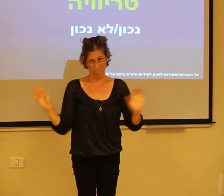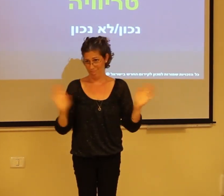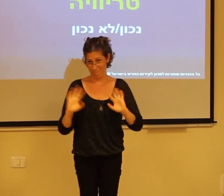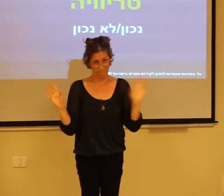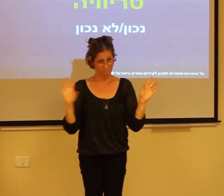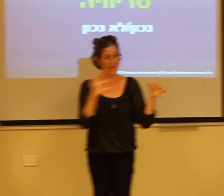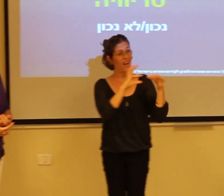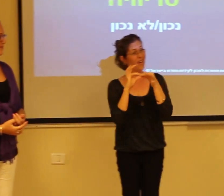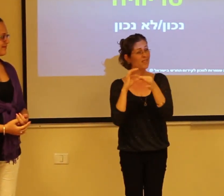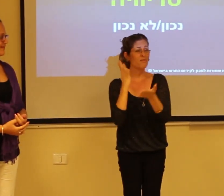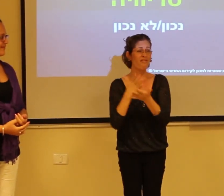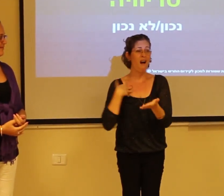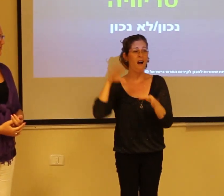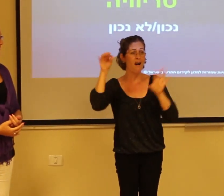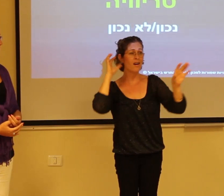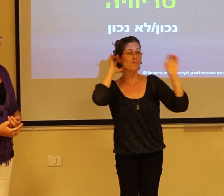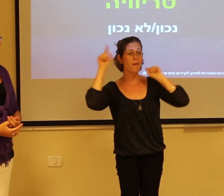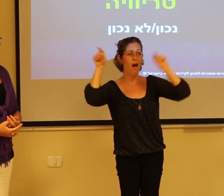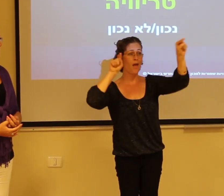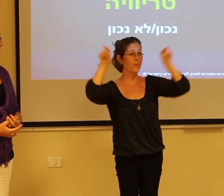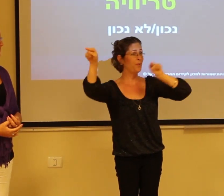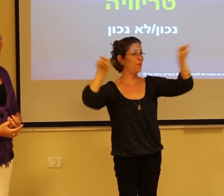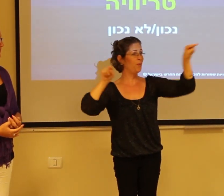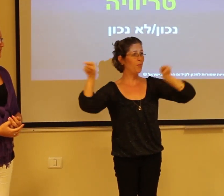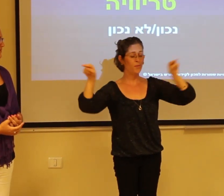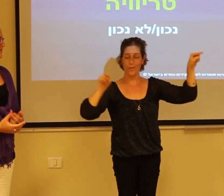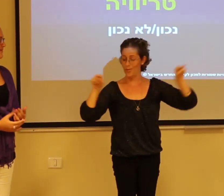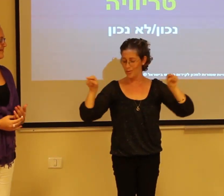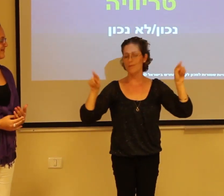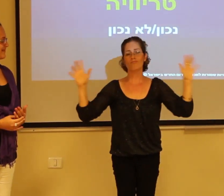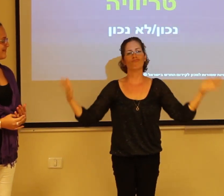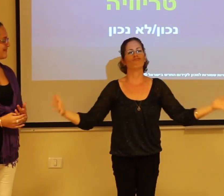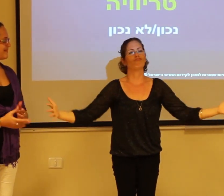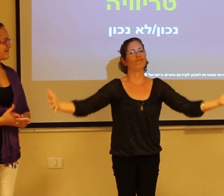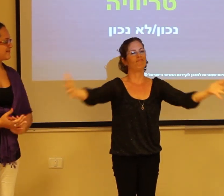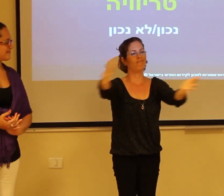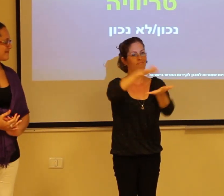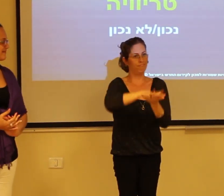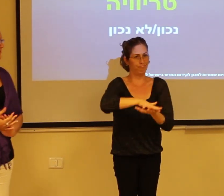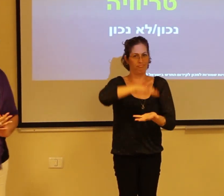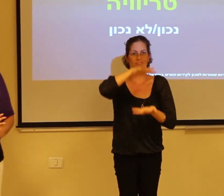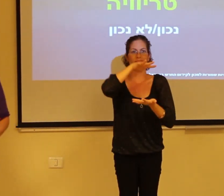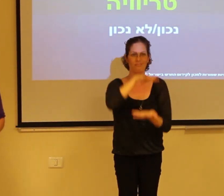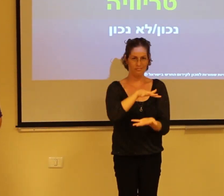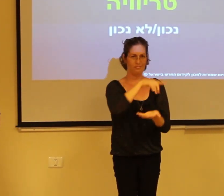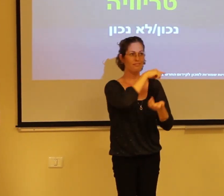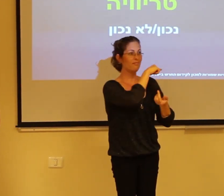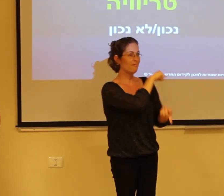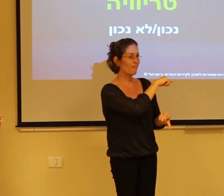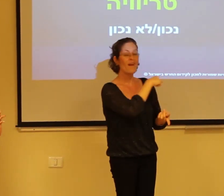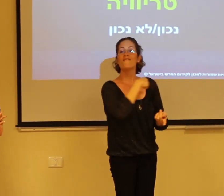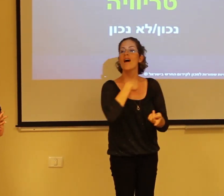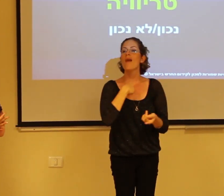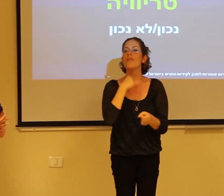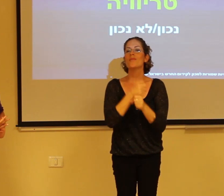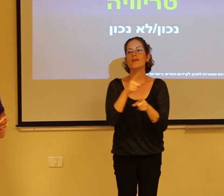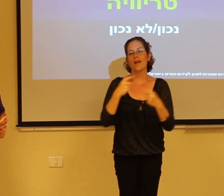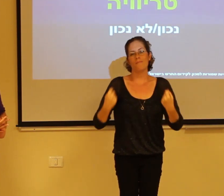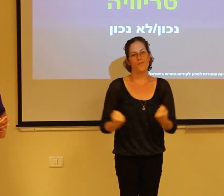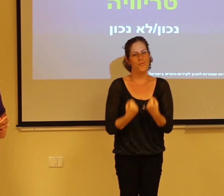זה לא אני המצאתי אותם, זה שמעתי פה ושם, שמענו, אספנו את כל מה ששמענו למקבץ אחד,